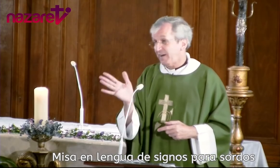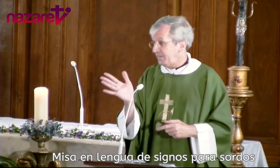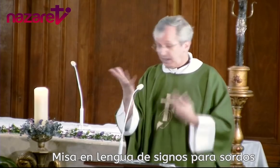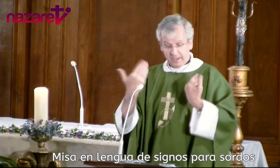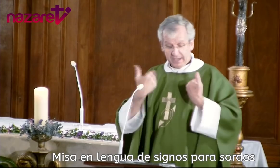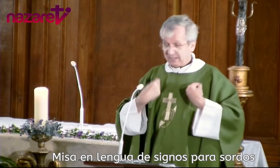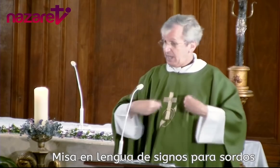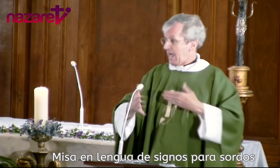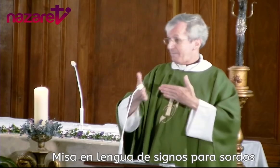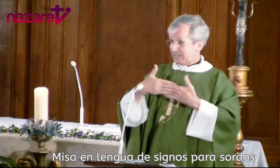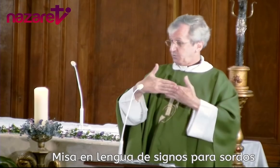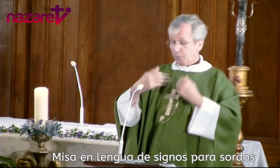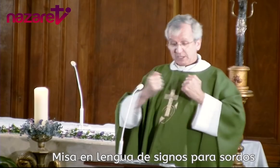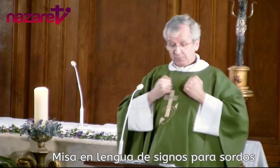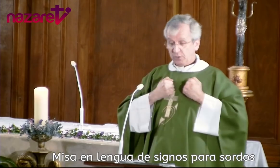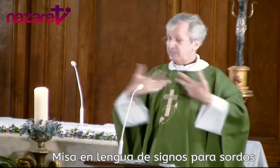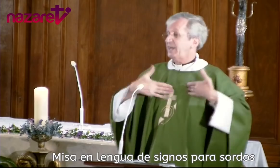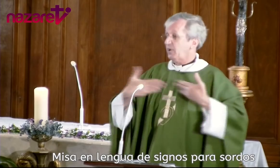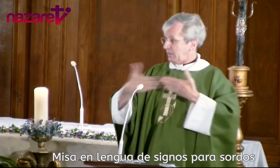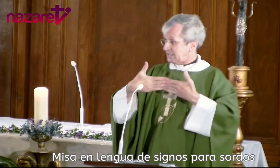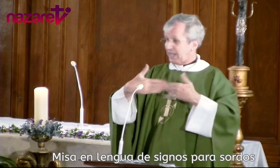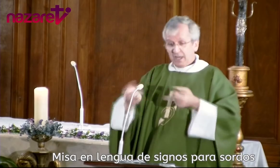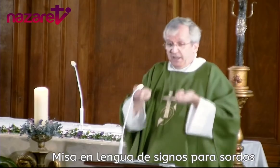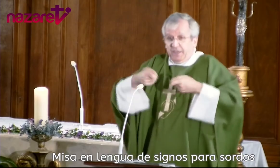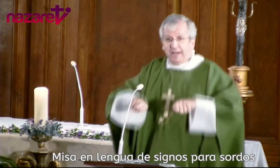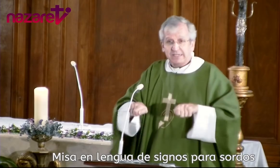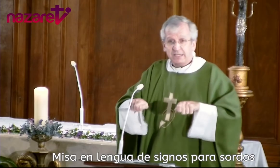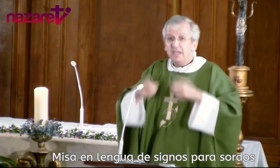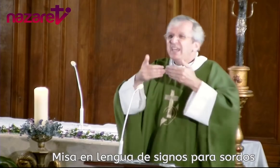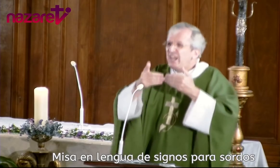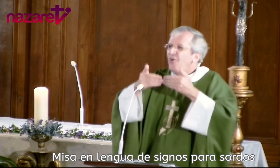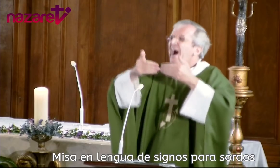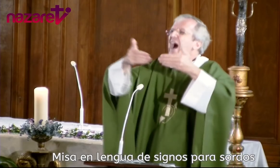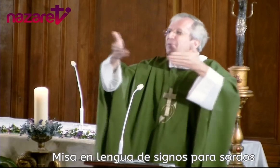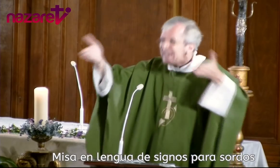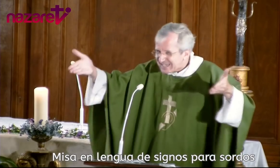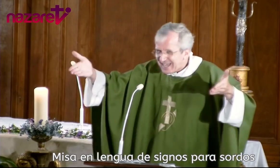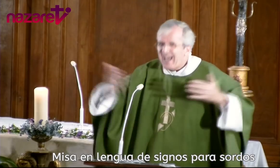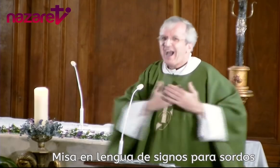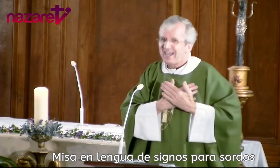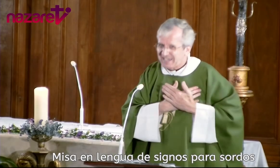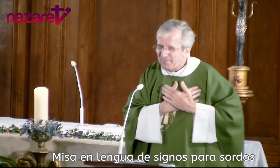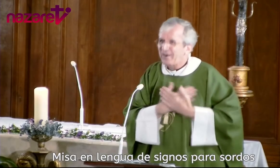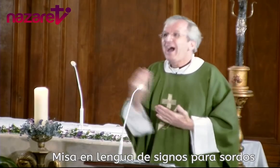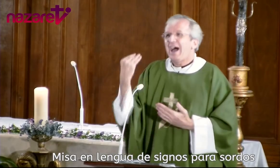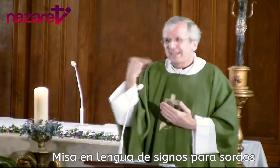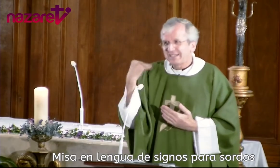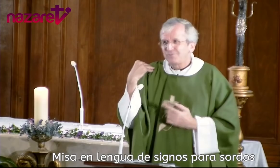fácil es amarse uno mismo, ser egoísta, cerrarse y no abrirse a ese amor al que estamos